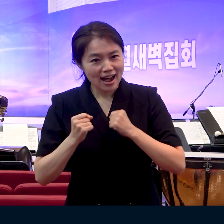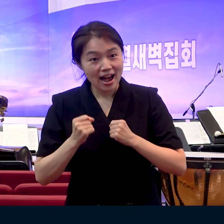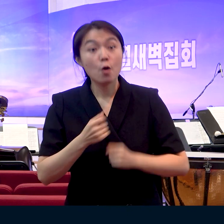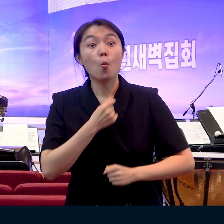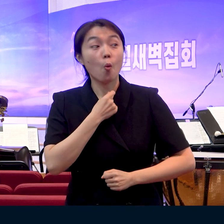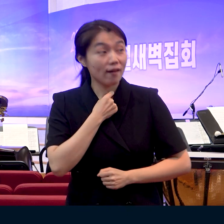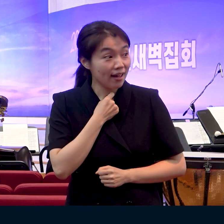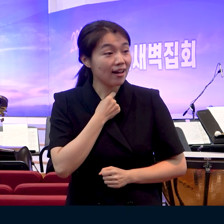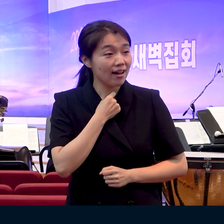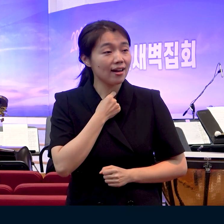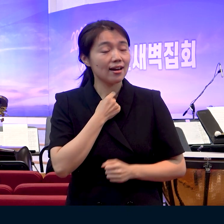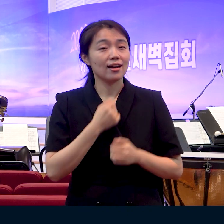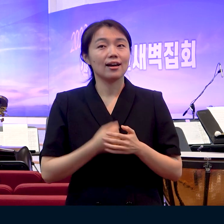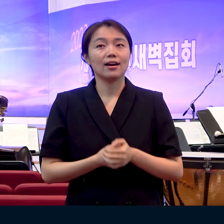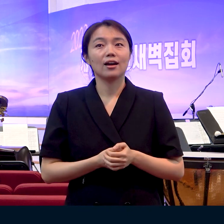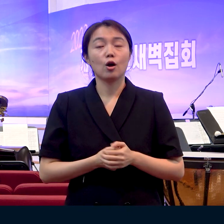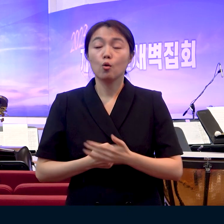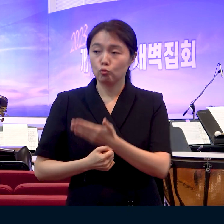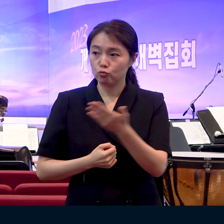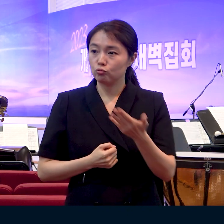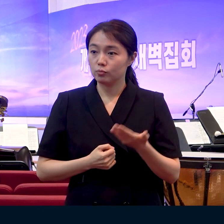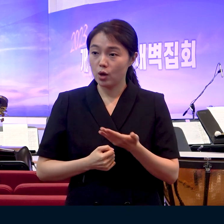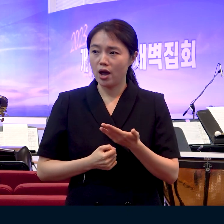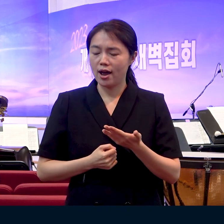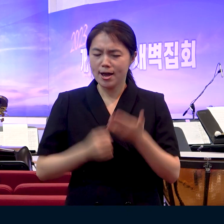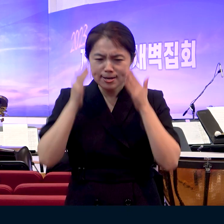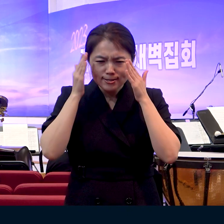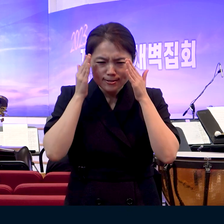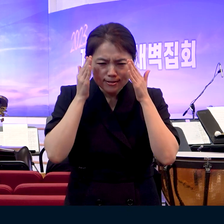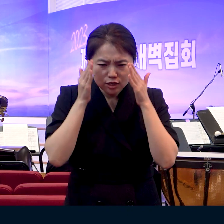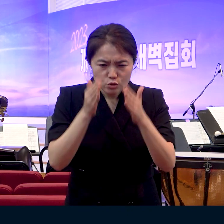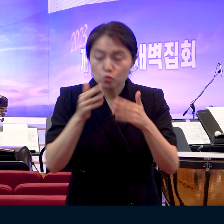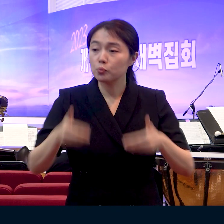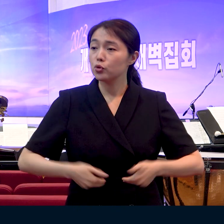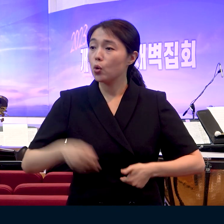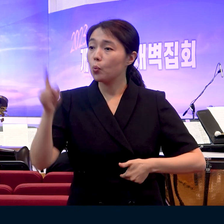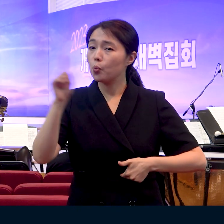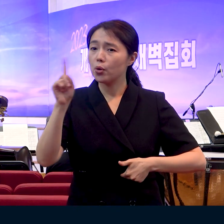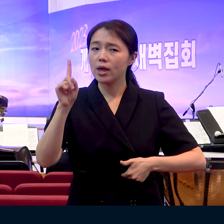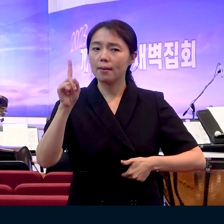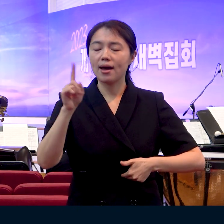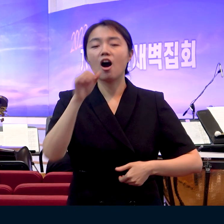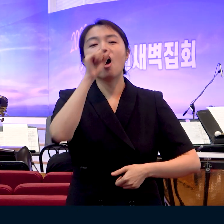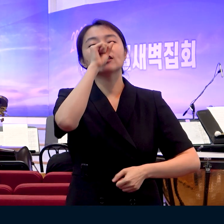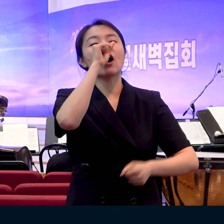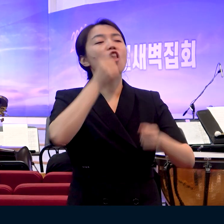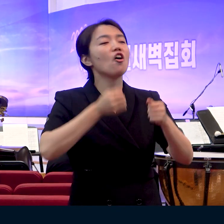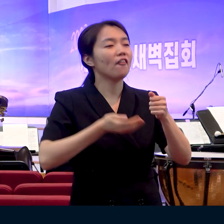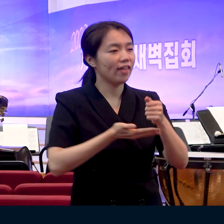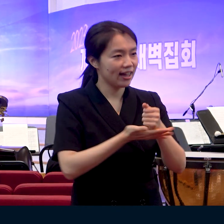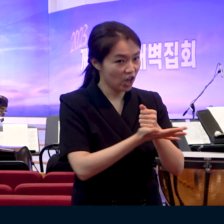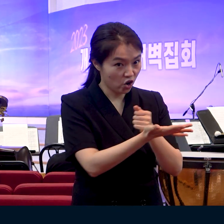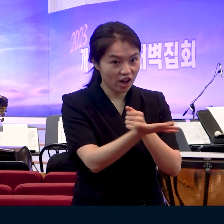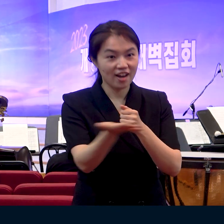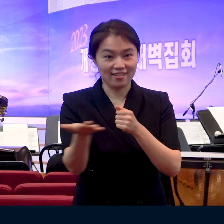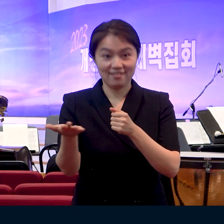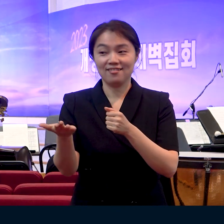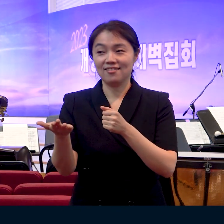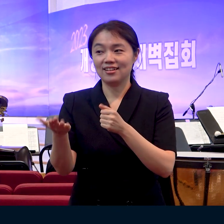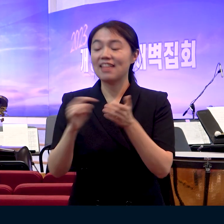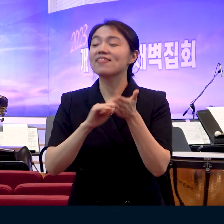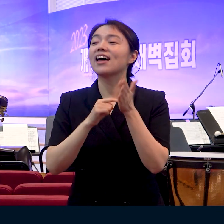한다면 우리가 정말 집중해야 할 포인트가 뭐냐? 바로 이 선한 영향력으로 이겁니다.